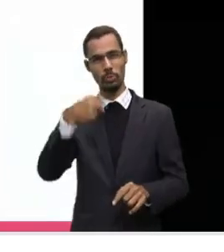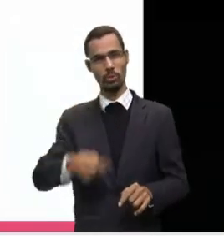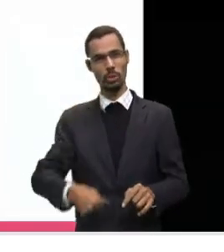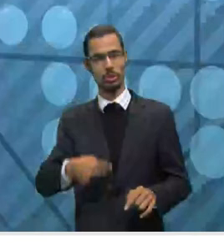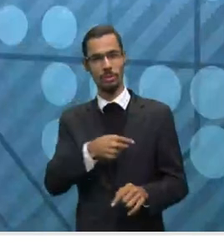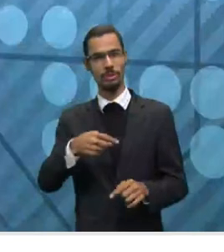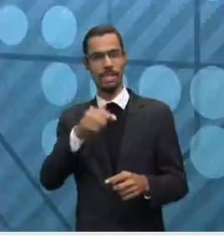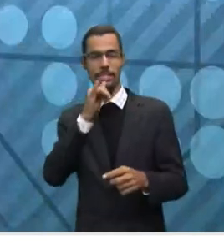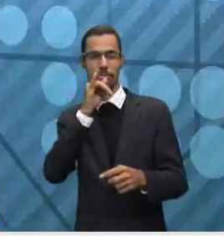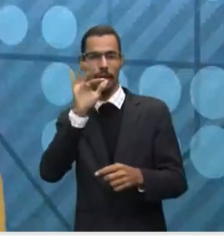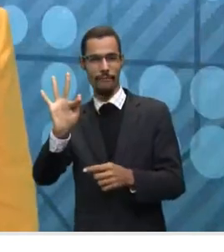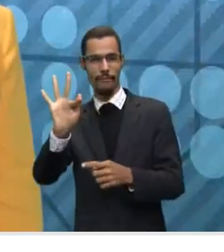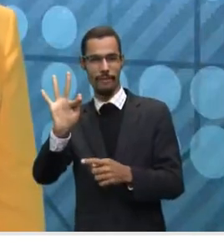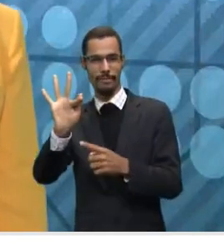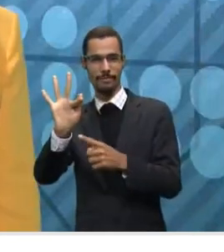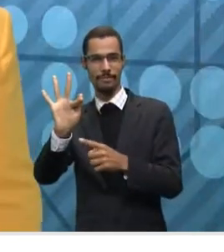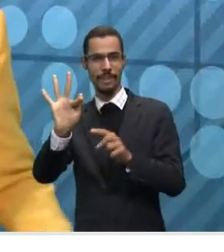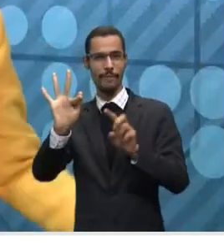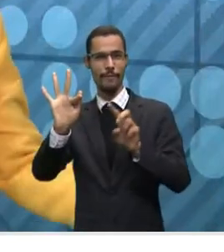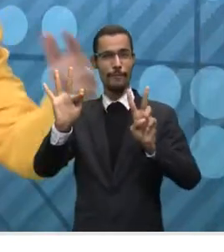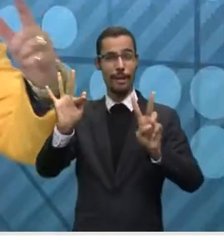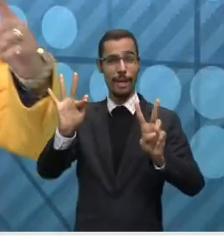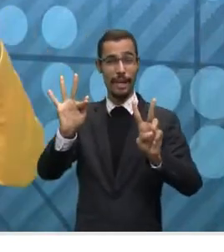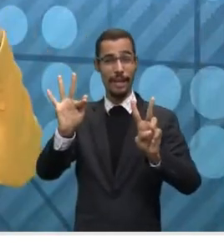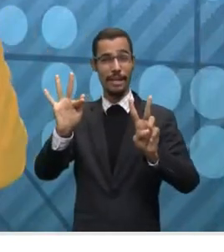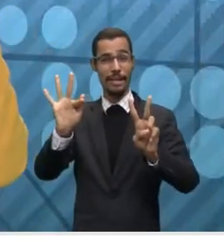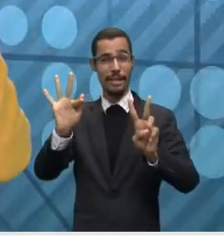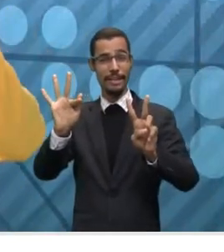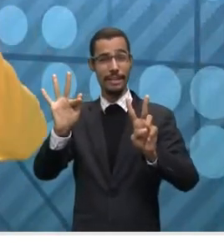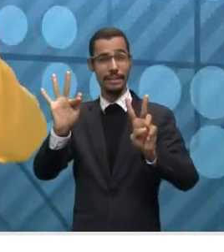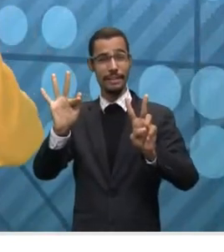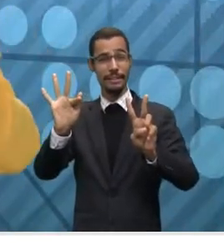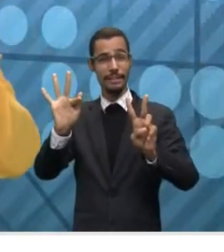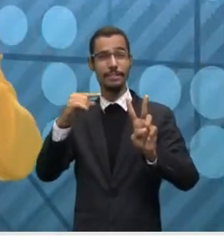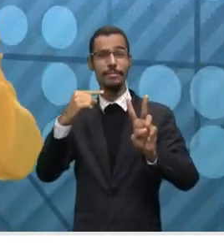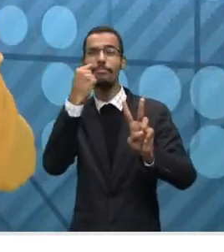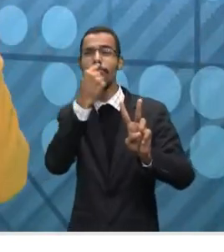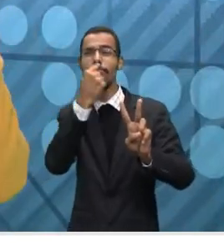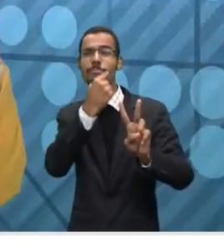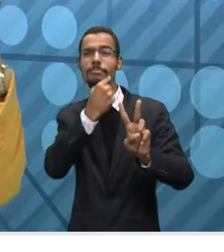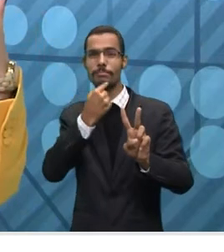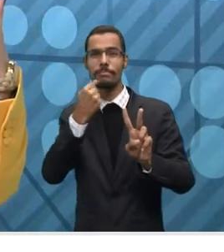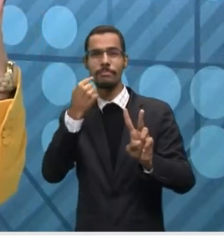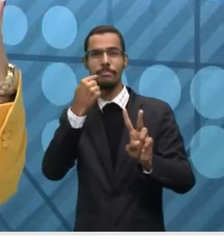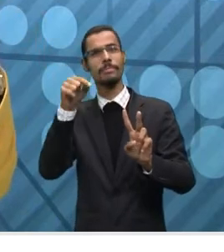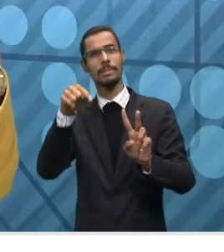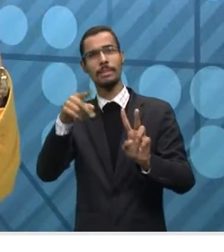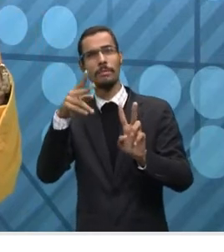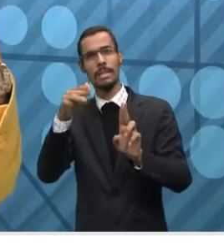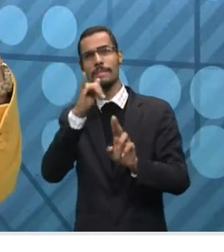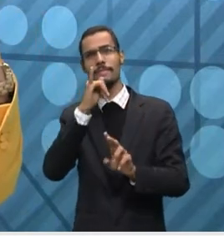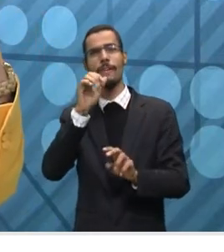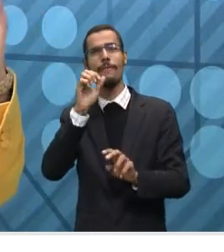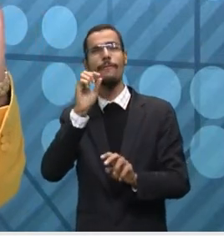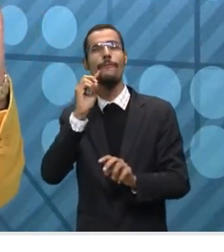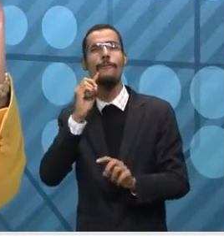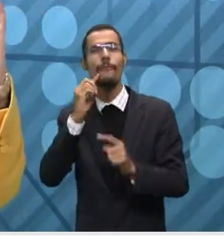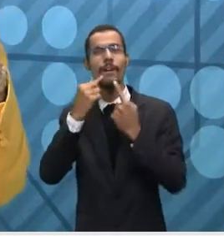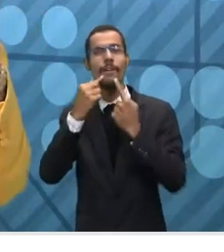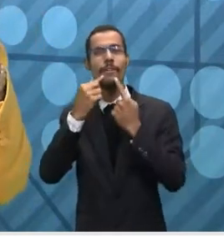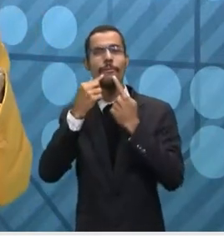fonema F, tá? E o V é o mesmo ponto articulatório, você vai fazer, é